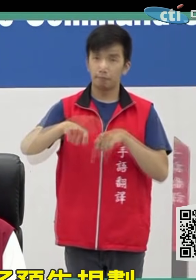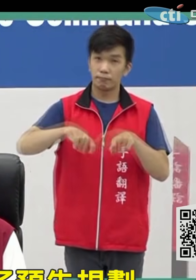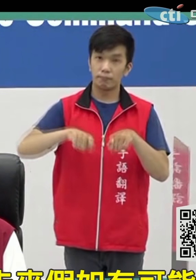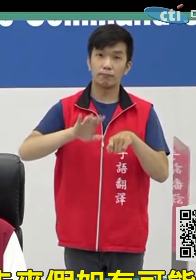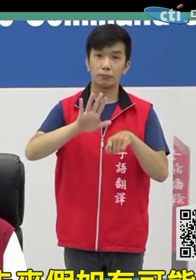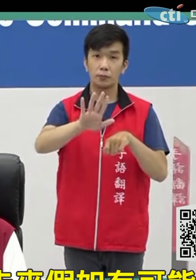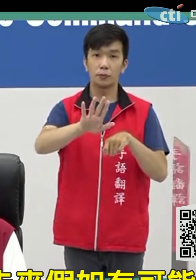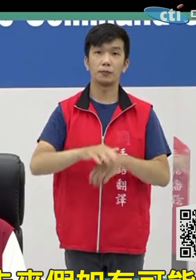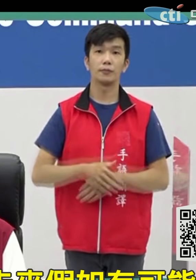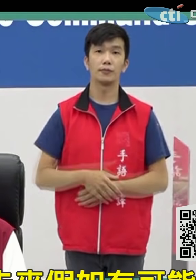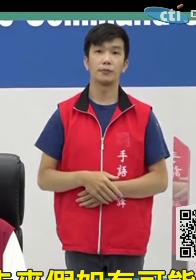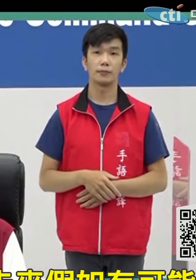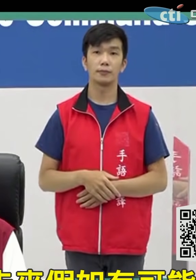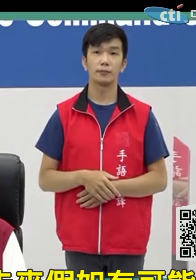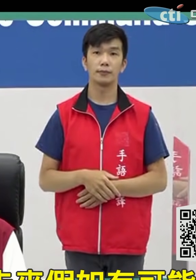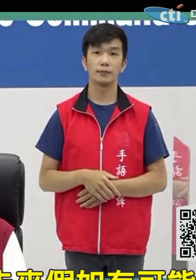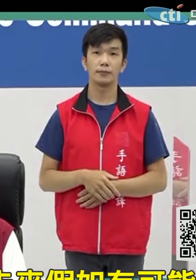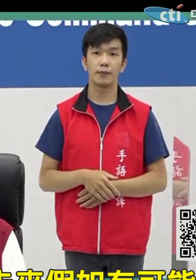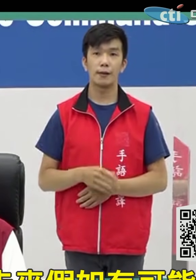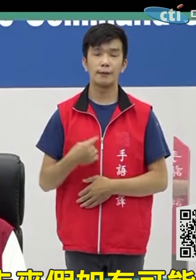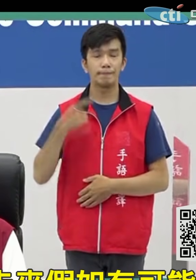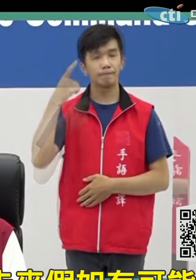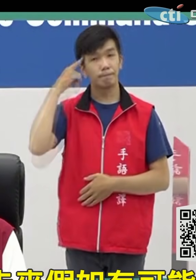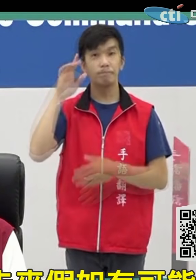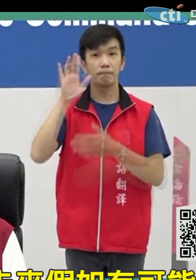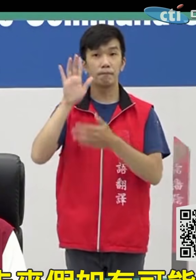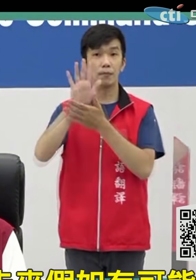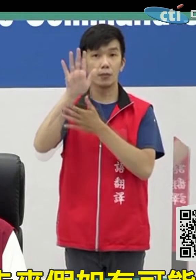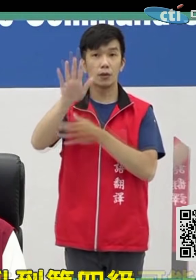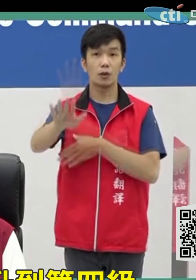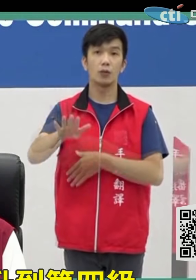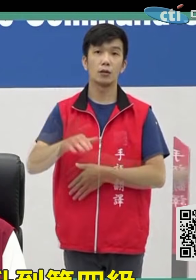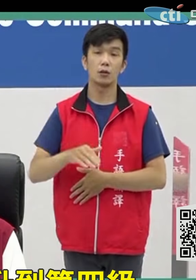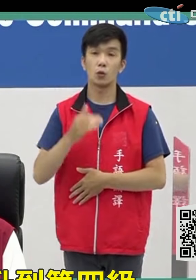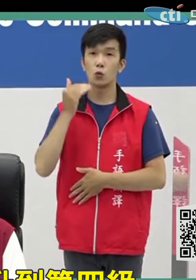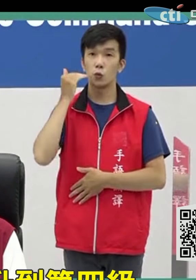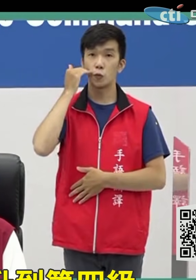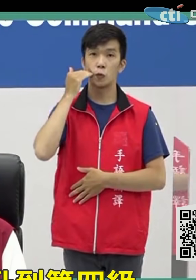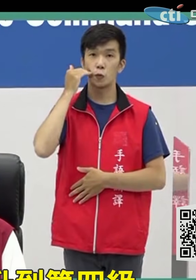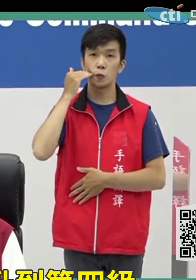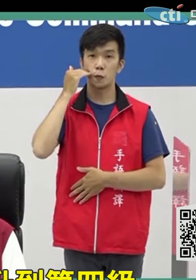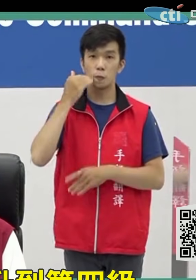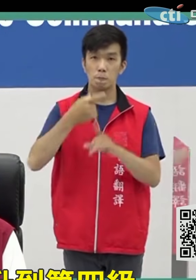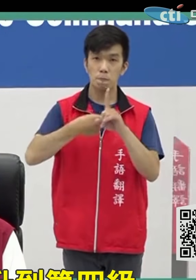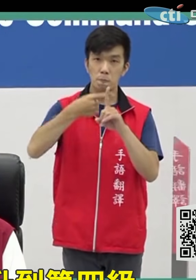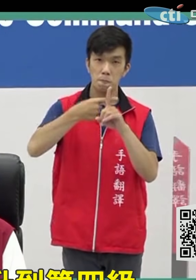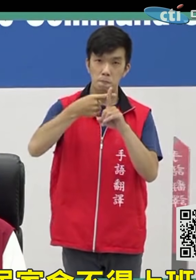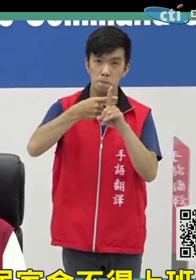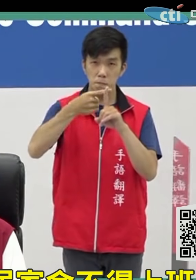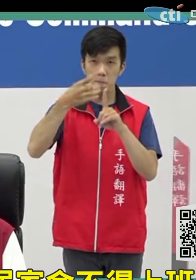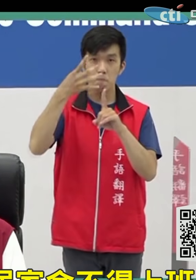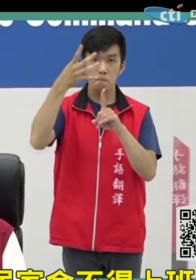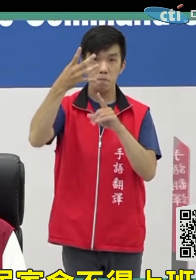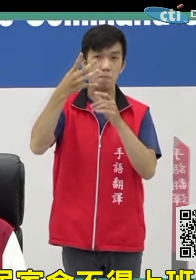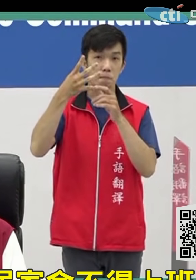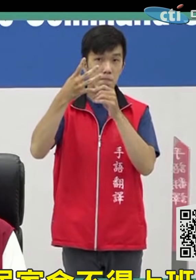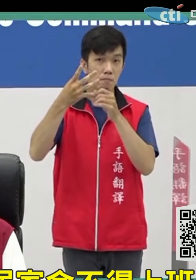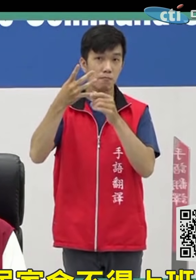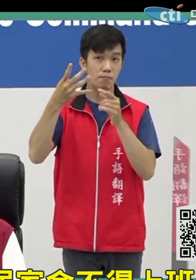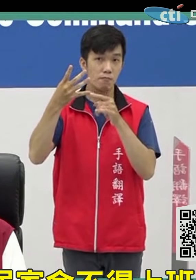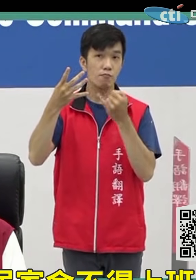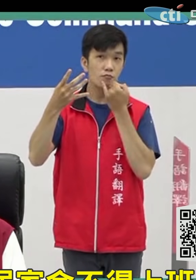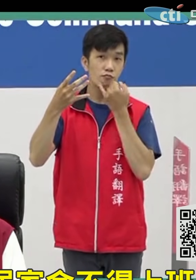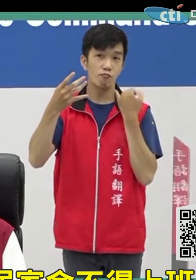那我想未来假如有可能提升到第四级，第四级就是包